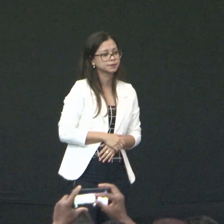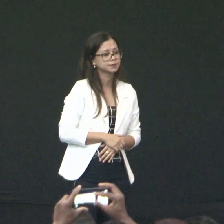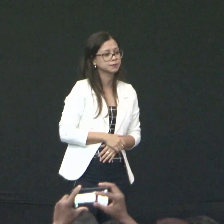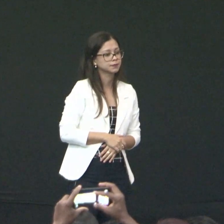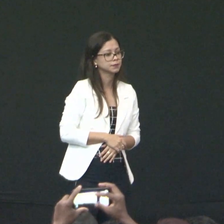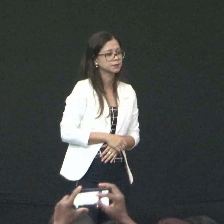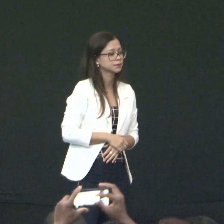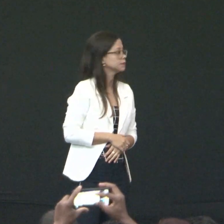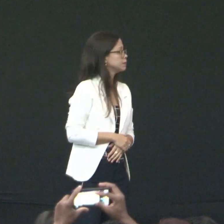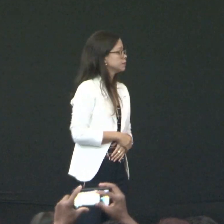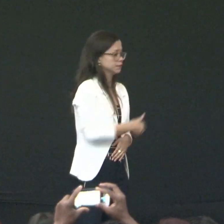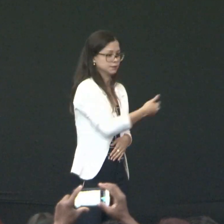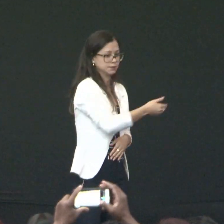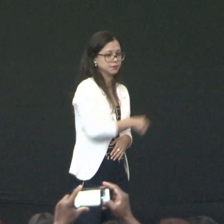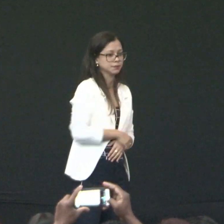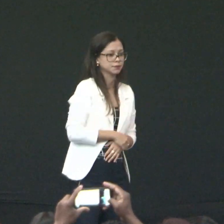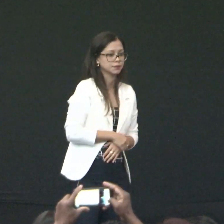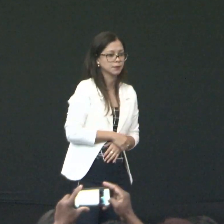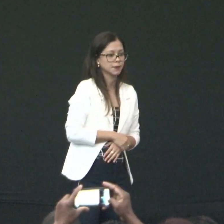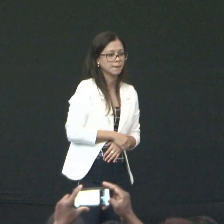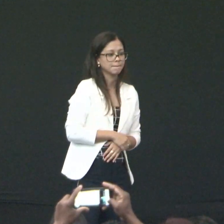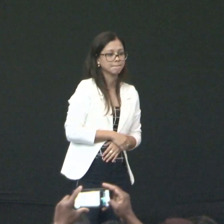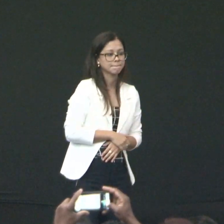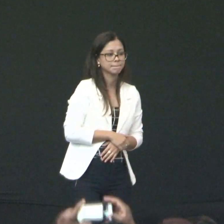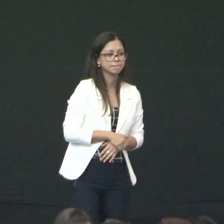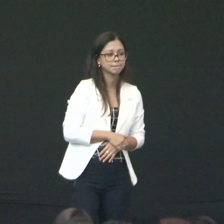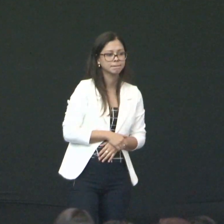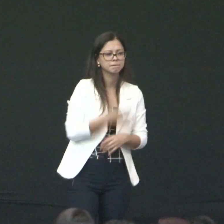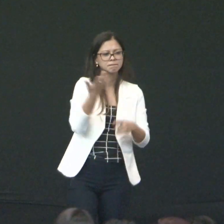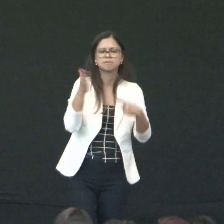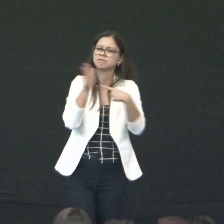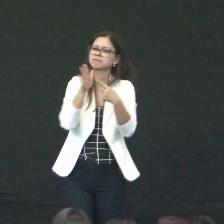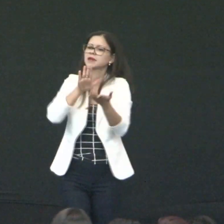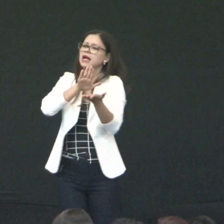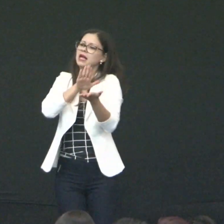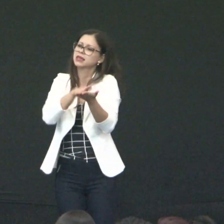sinais internacional para as línguas respectivas dos países pelos intérpretes surdos.